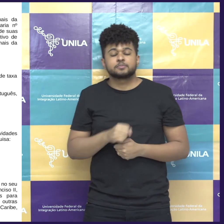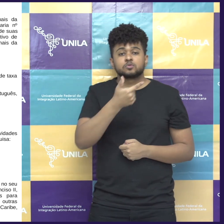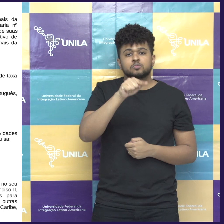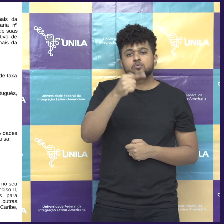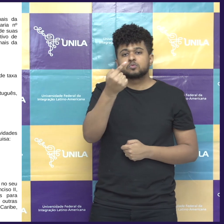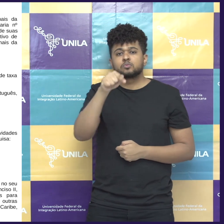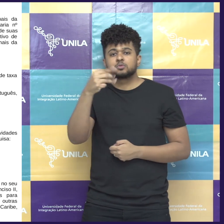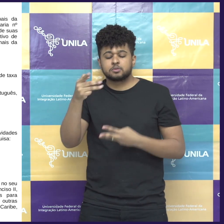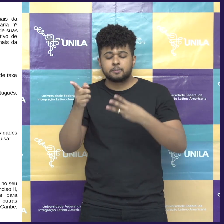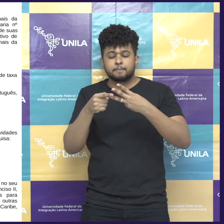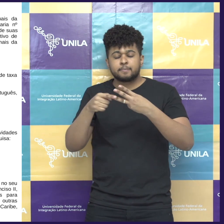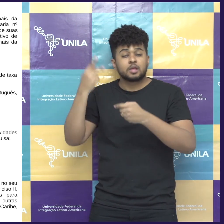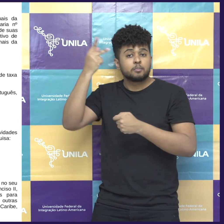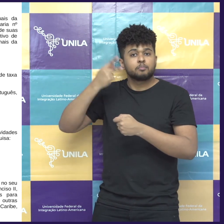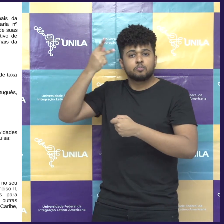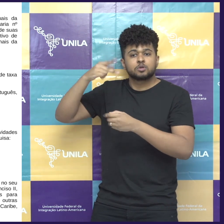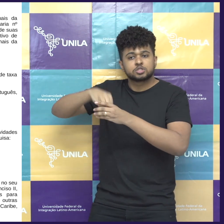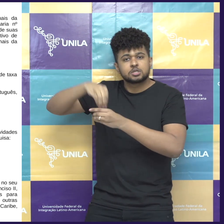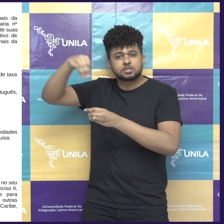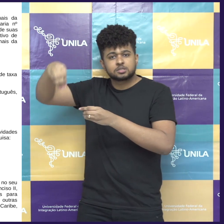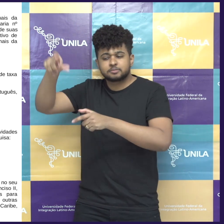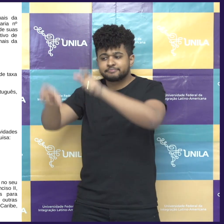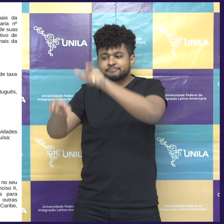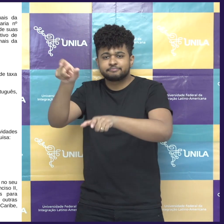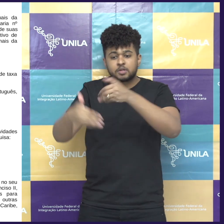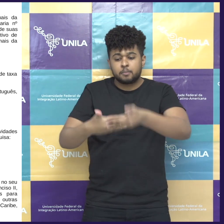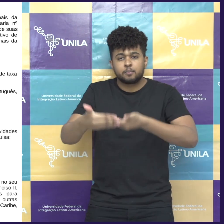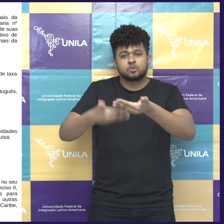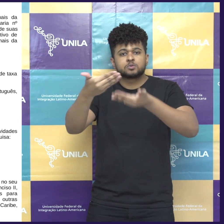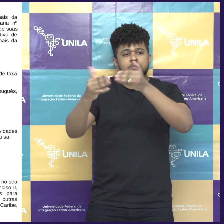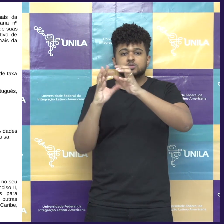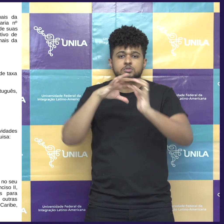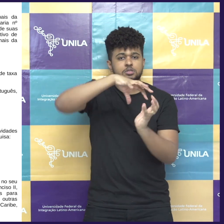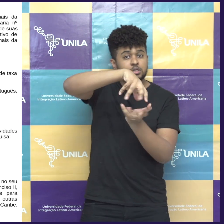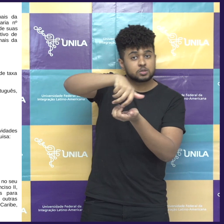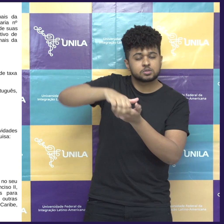2.1.3 Política Externa, Atores e Processos Internacionais.